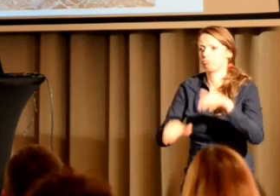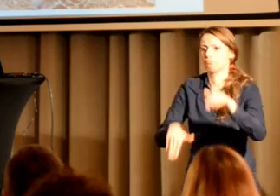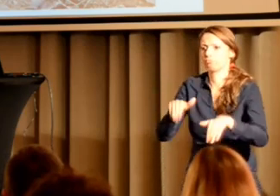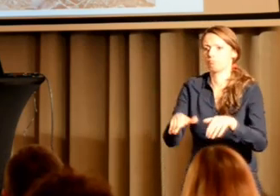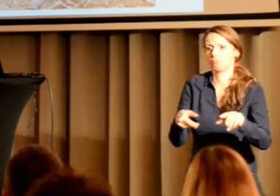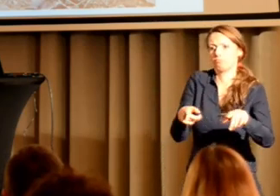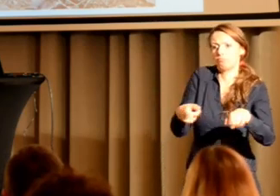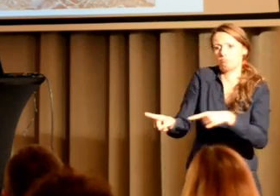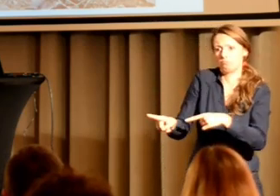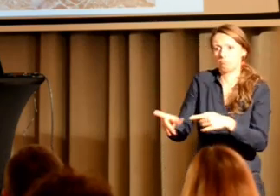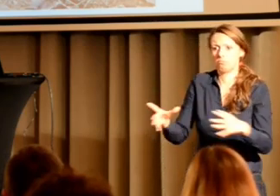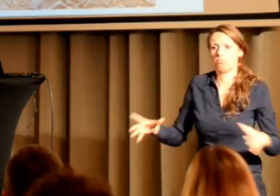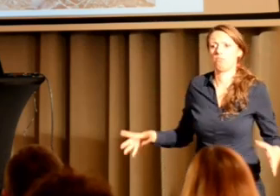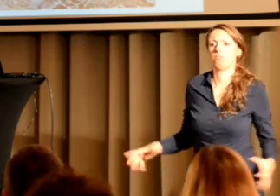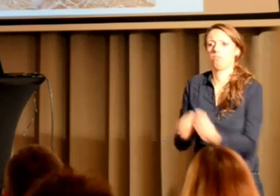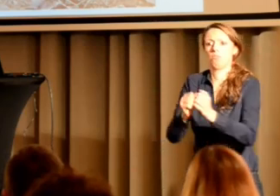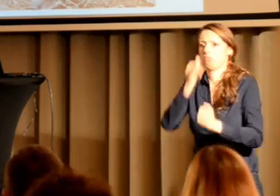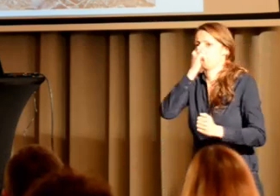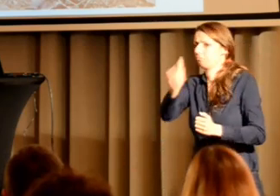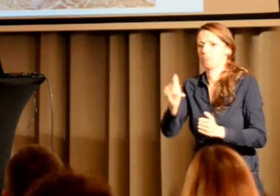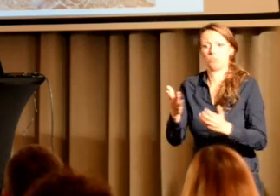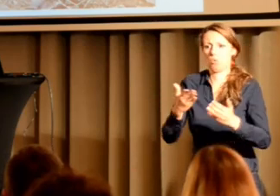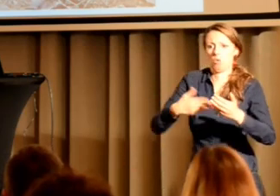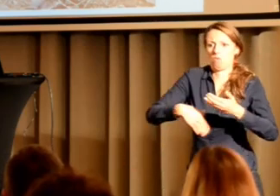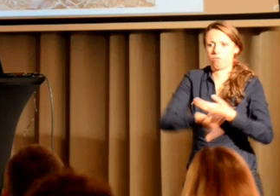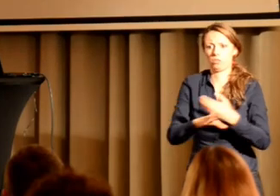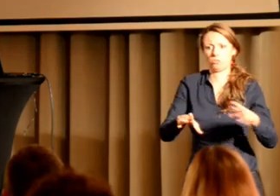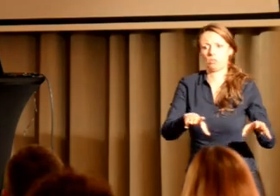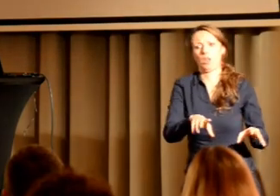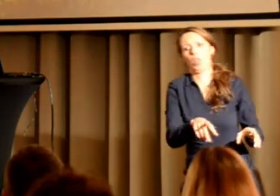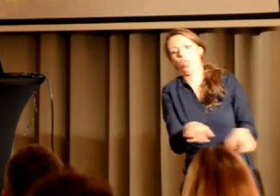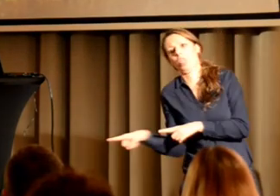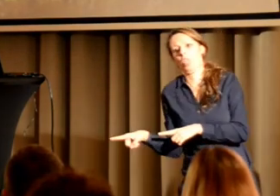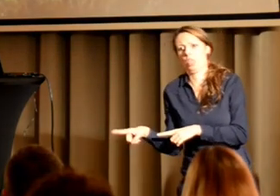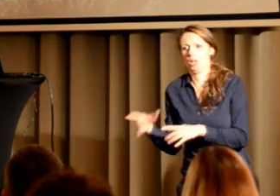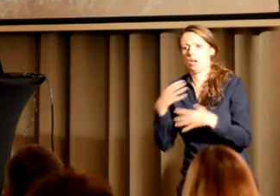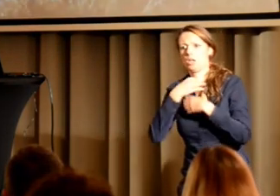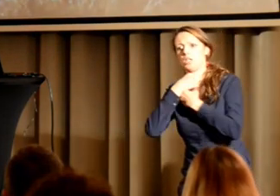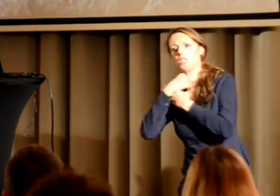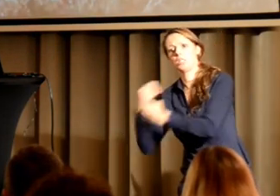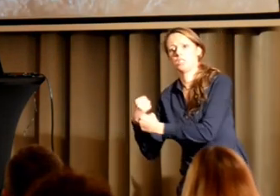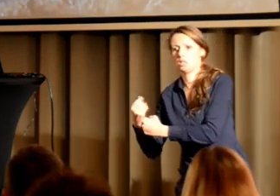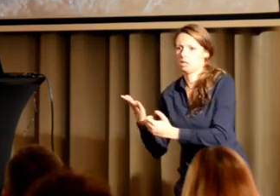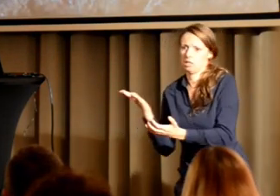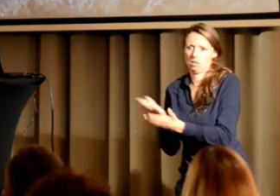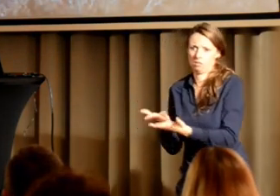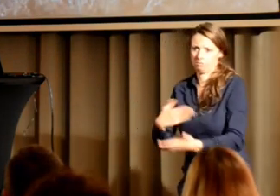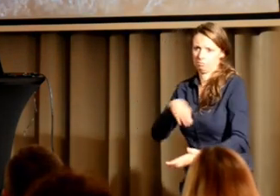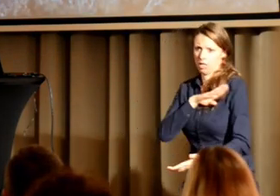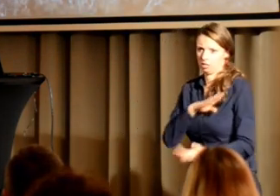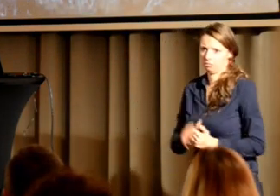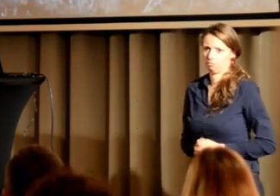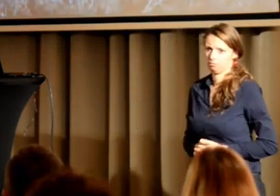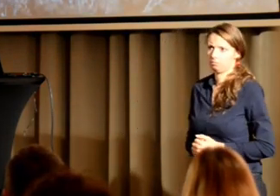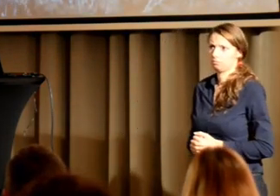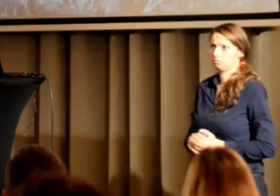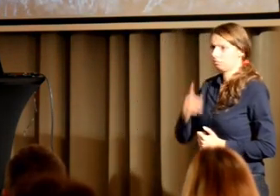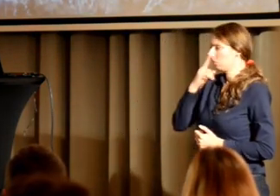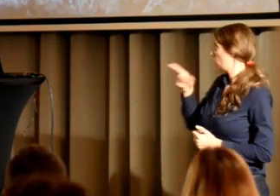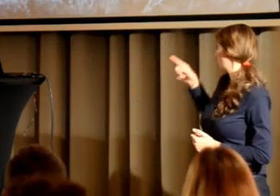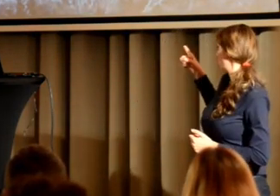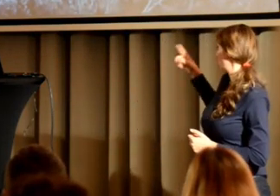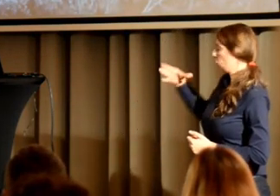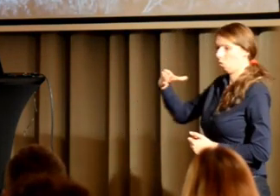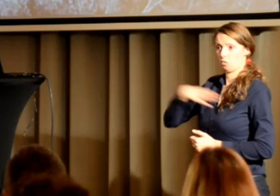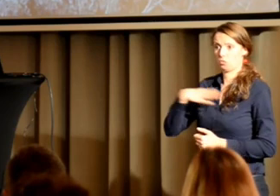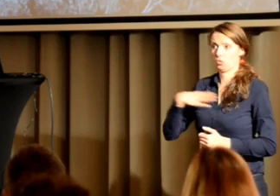już nie są w stanie się z niego wydostać. Tutaj macie Państwo takiego wilka, który się zerwał po